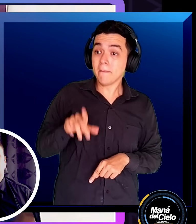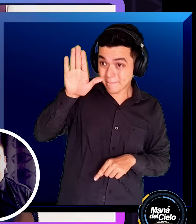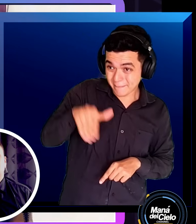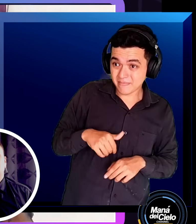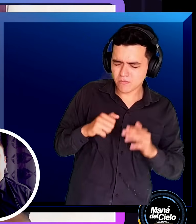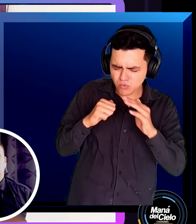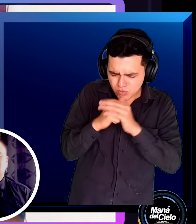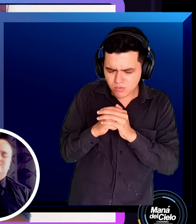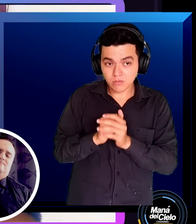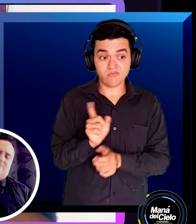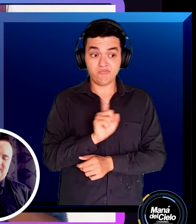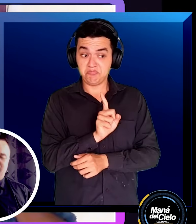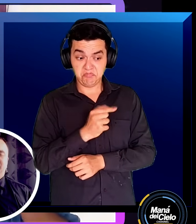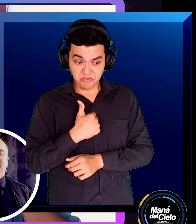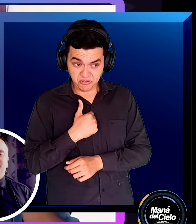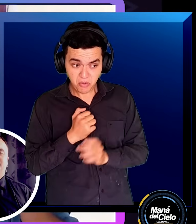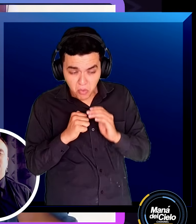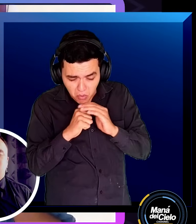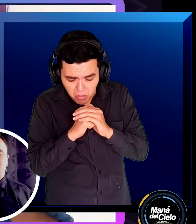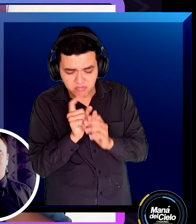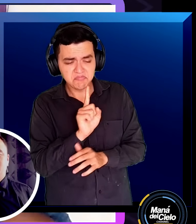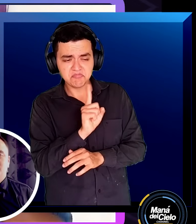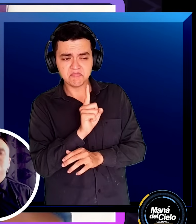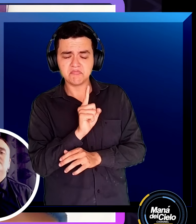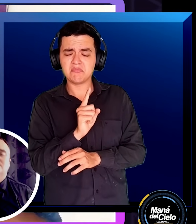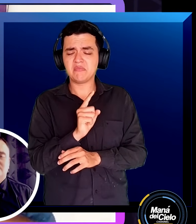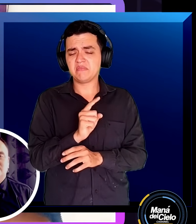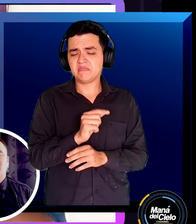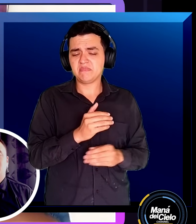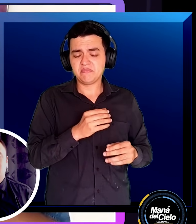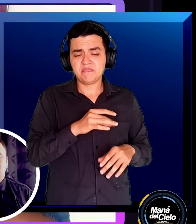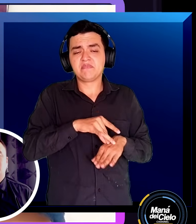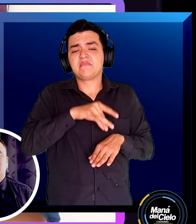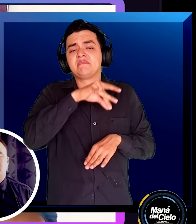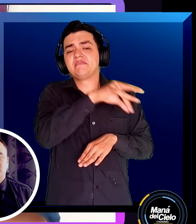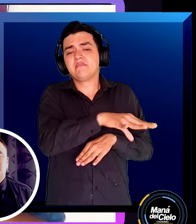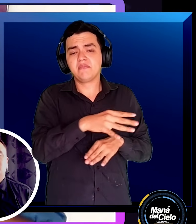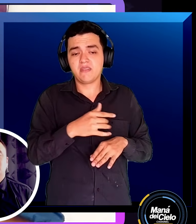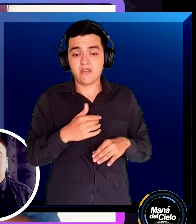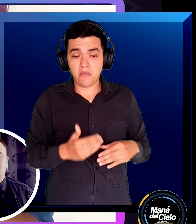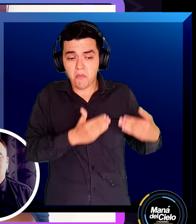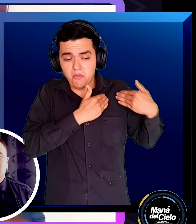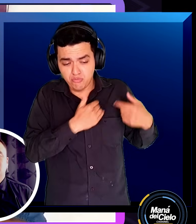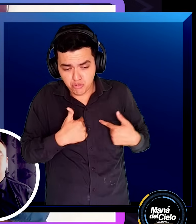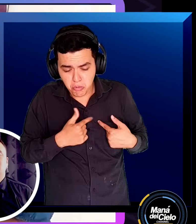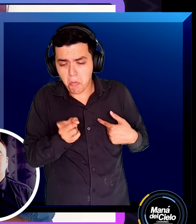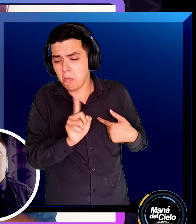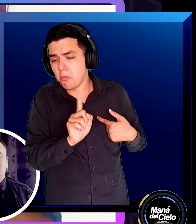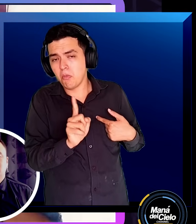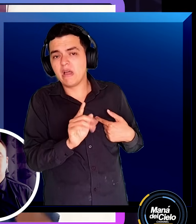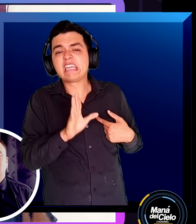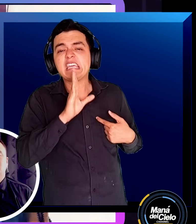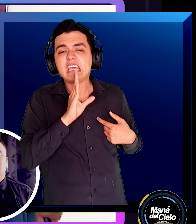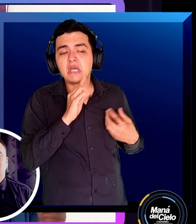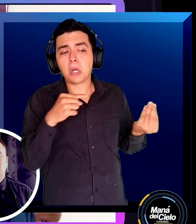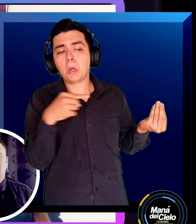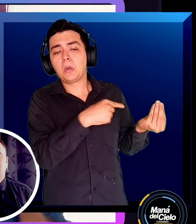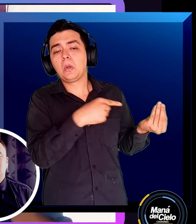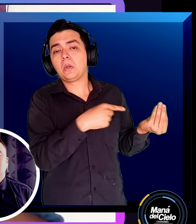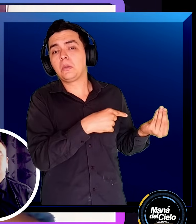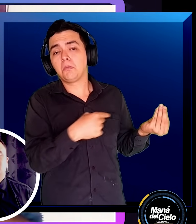esta petición por mi esposo que está perdido. Lleven y lleven, y que los demás lloren y que los demás oren mientras ellos comen y